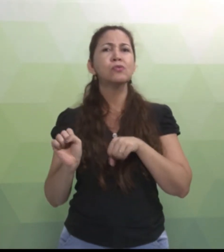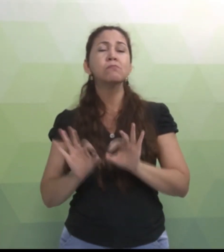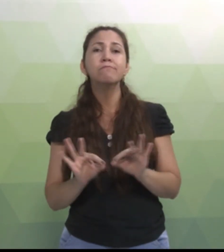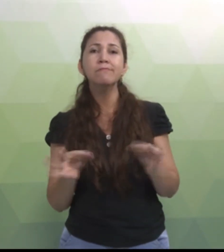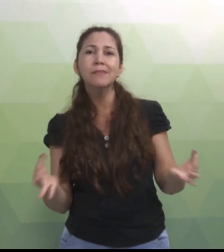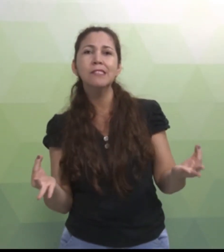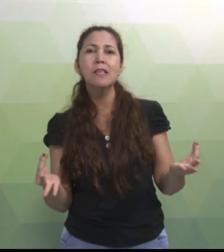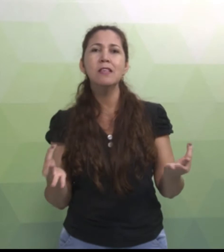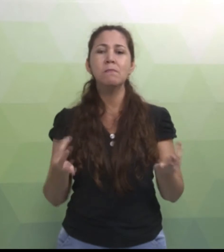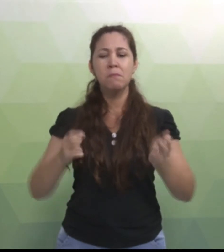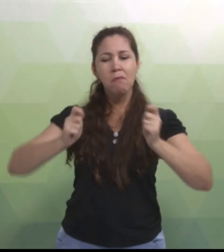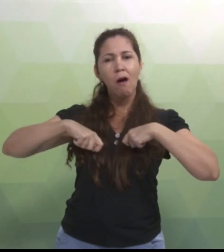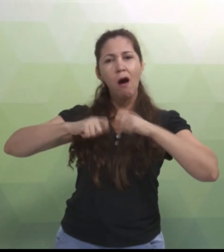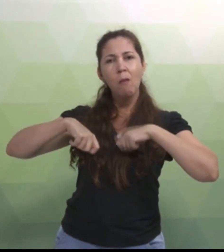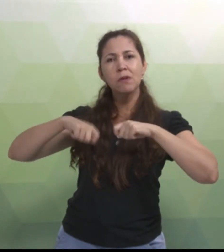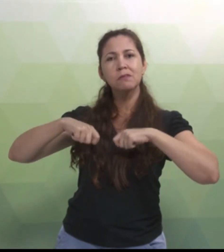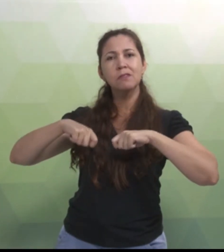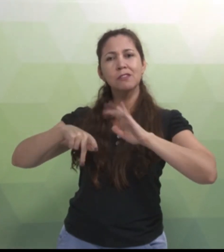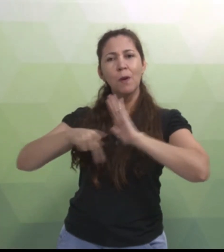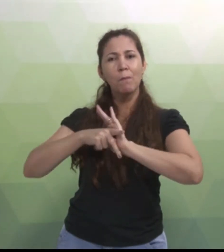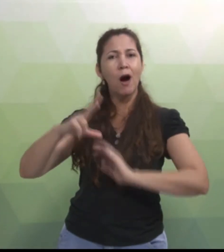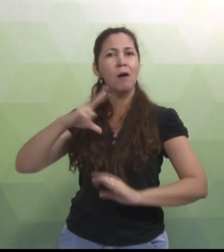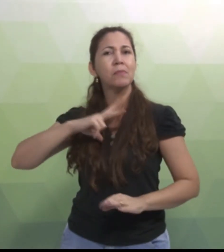cursos simples, capacitações